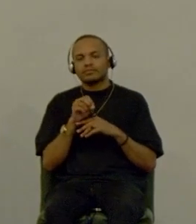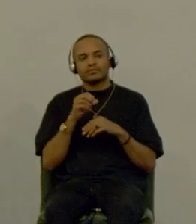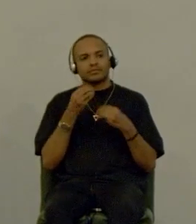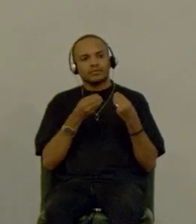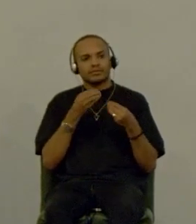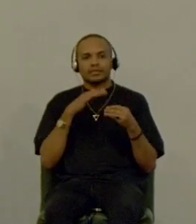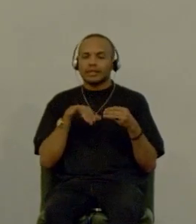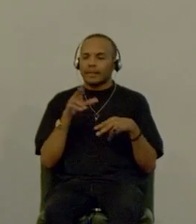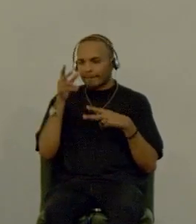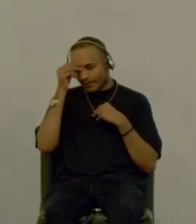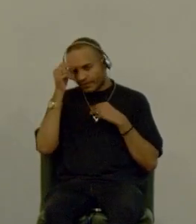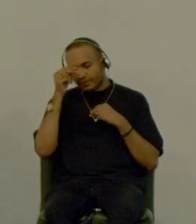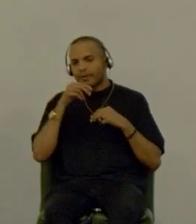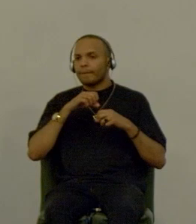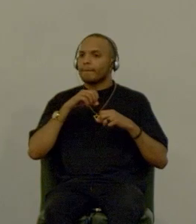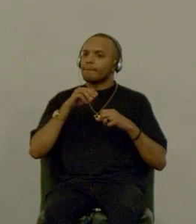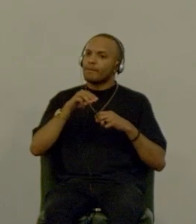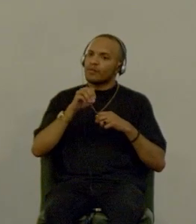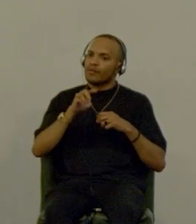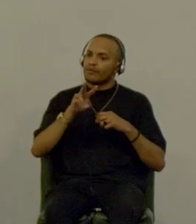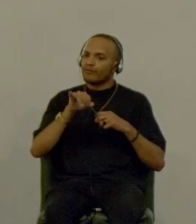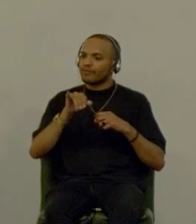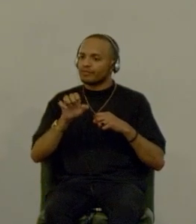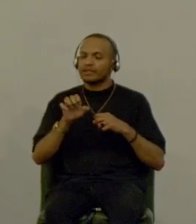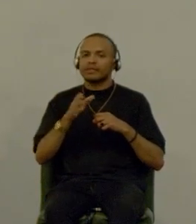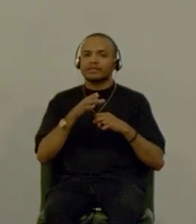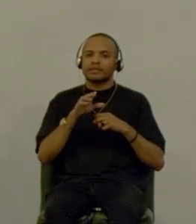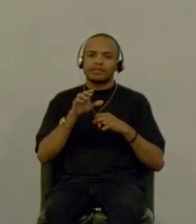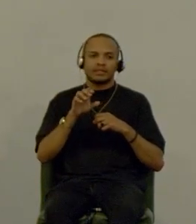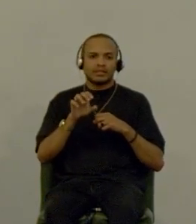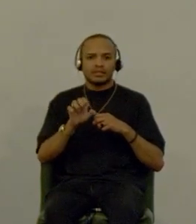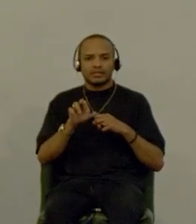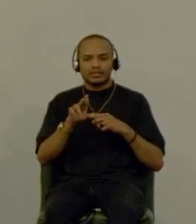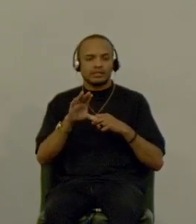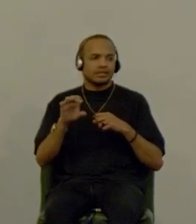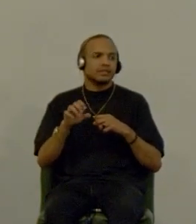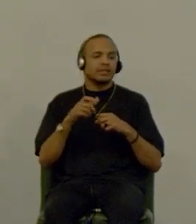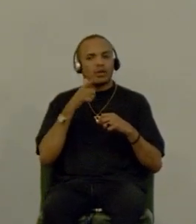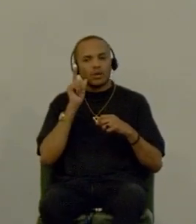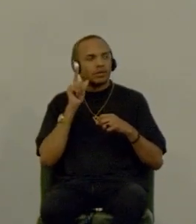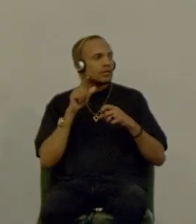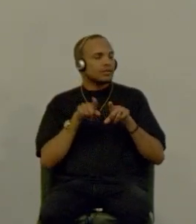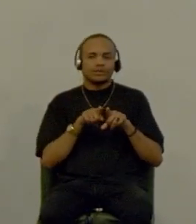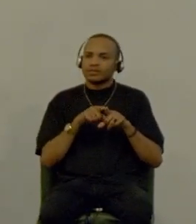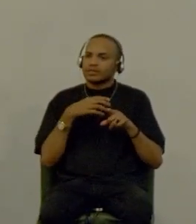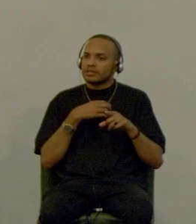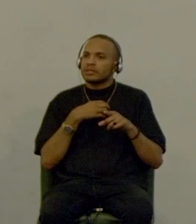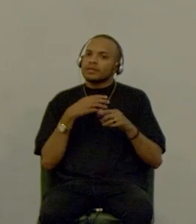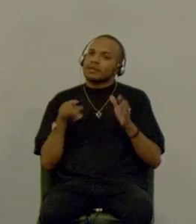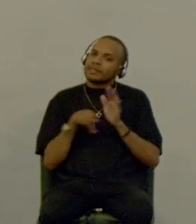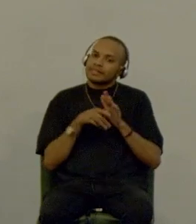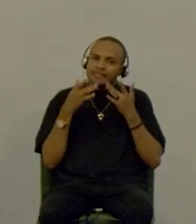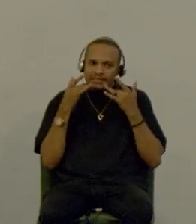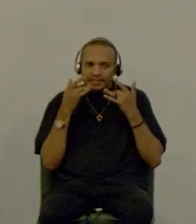voyez le dispositif avec le petit bureau, comme ce qu'on a fait hier, mais en version scénique, théâtrale.